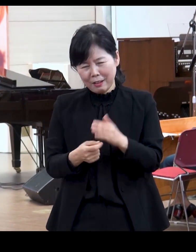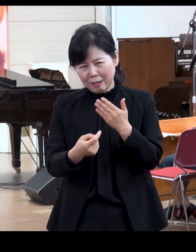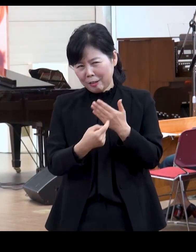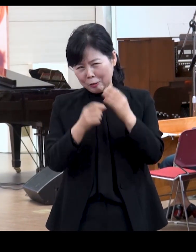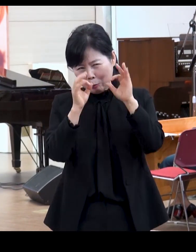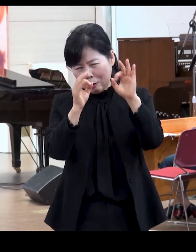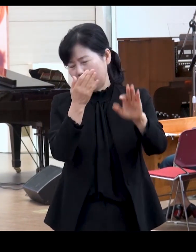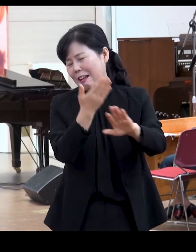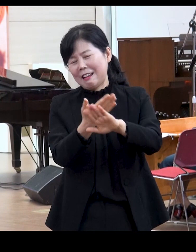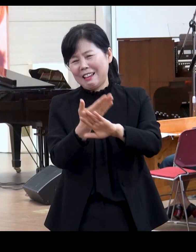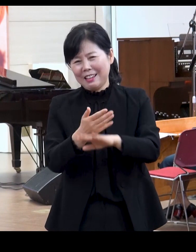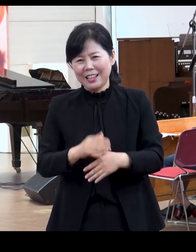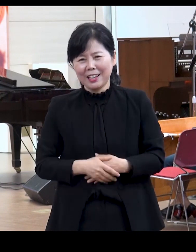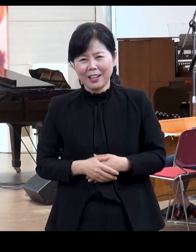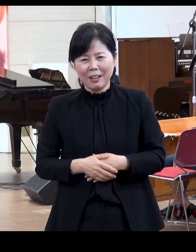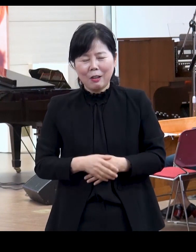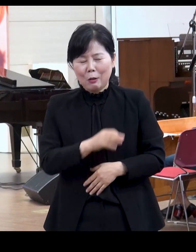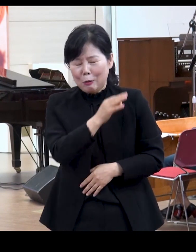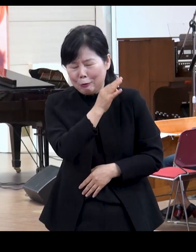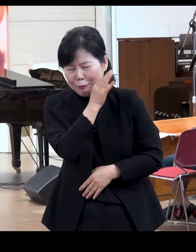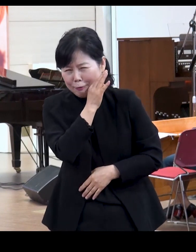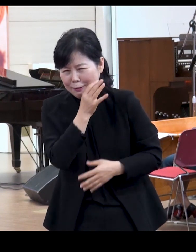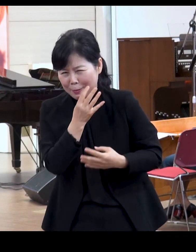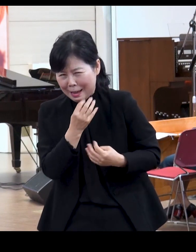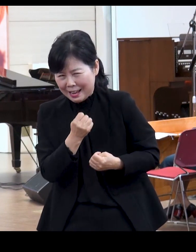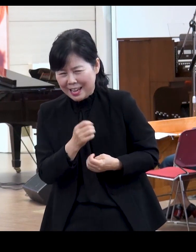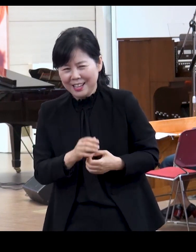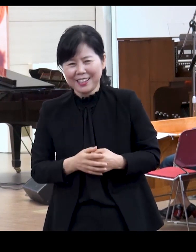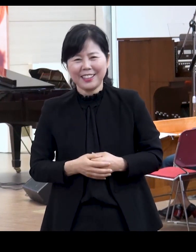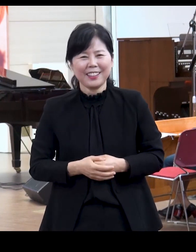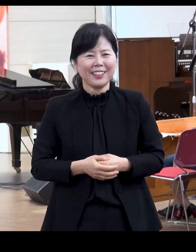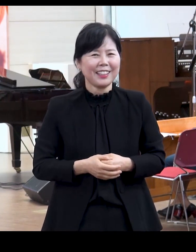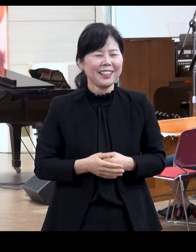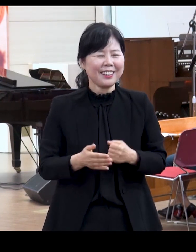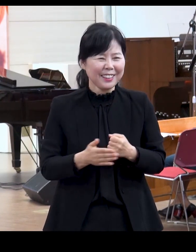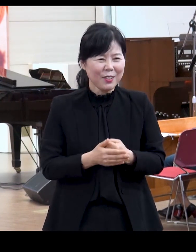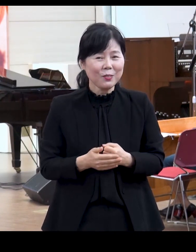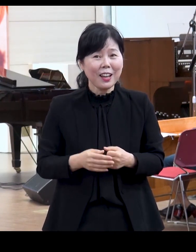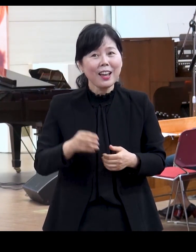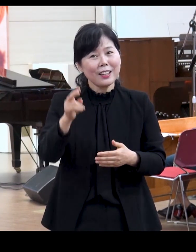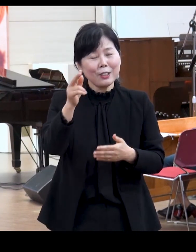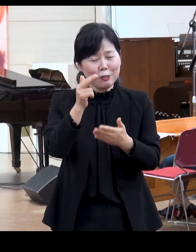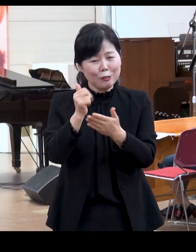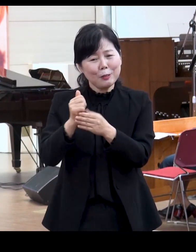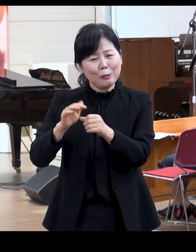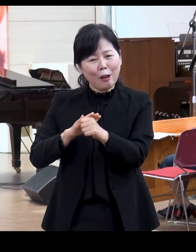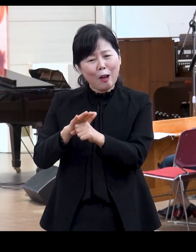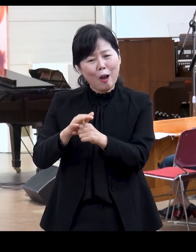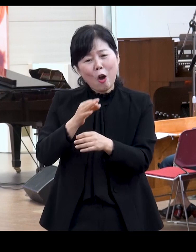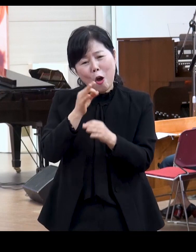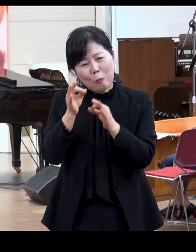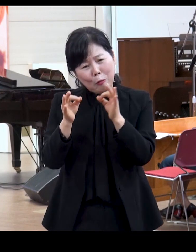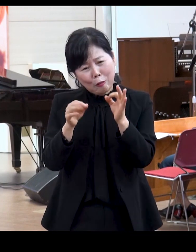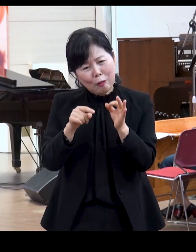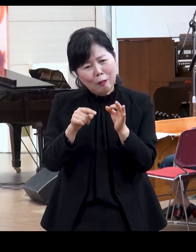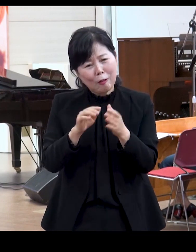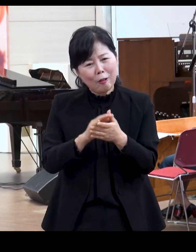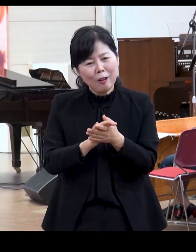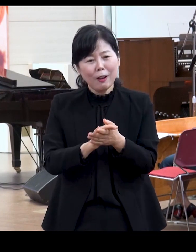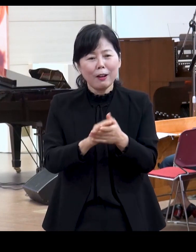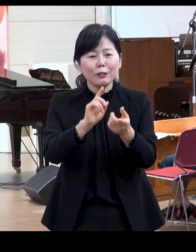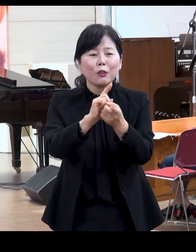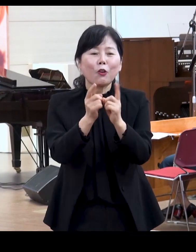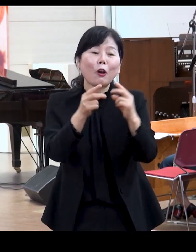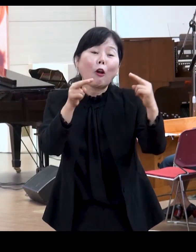달리. 그리고 굉장히 부끄러움이 많습니다. 그러다 보니까 이 찬양은 그냥 부른 적이 없잖아요. 다 서로 마주보면서 이렇게 부르잖아요.